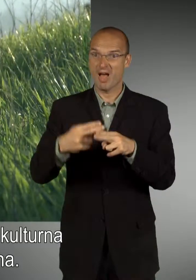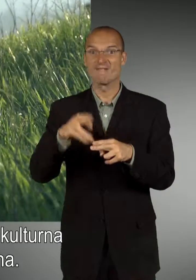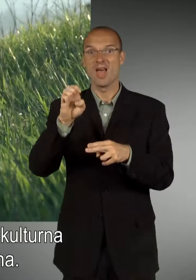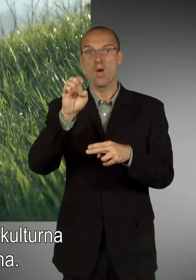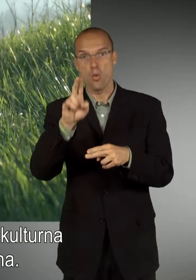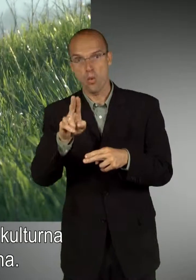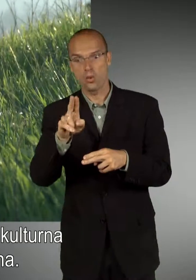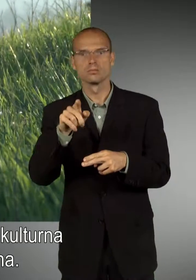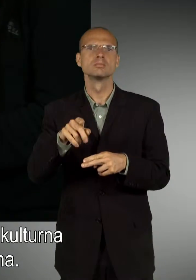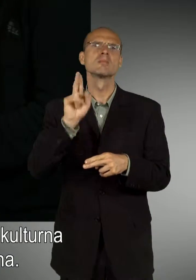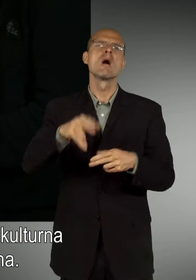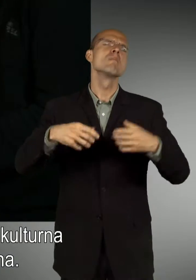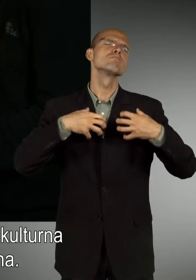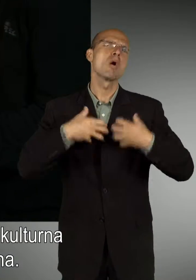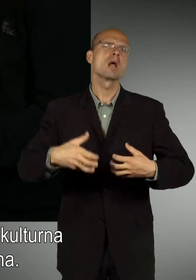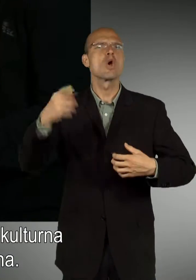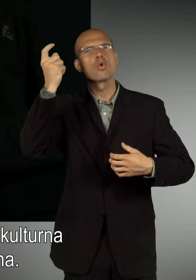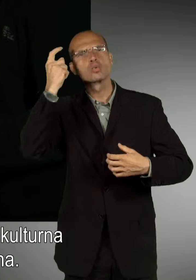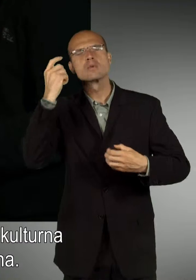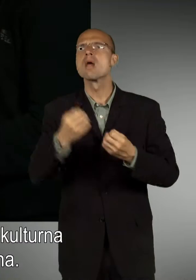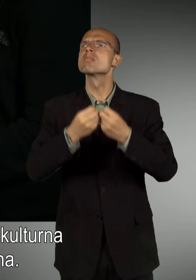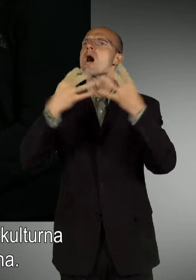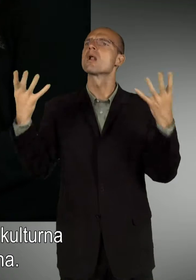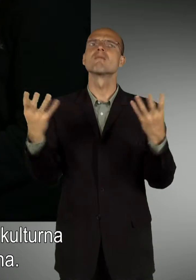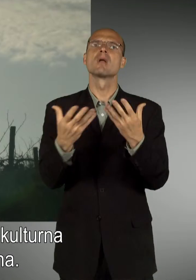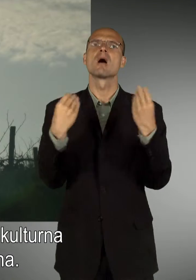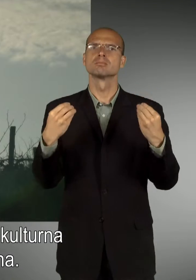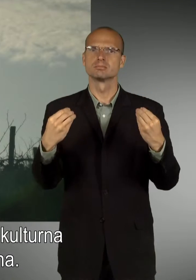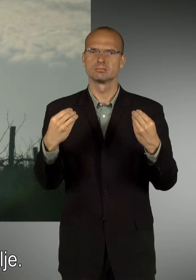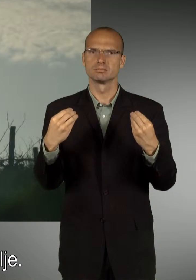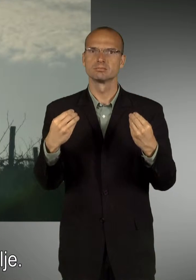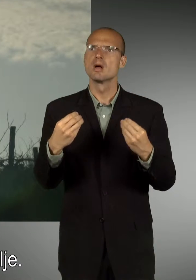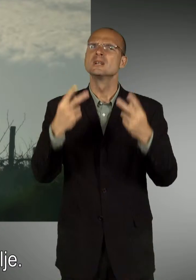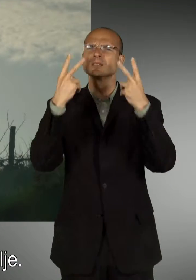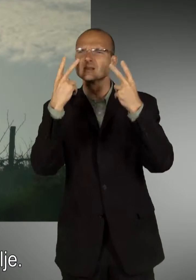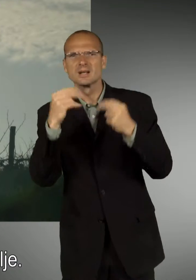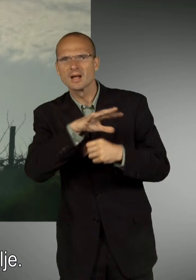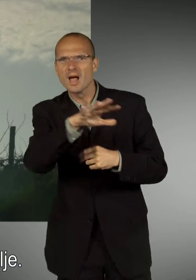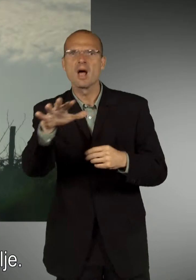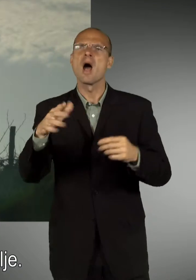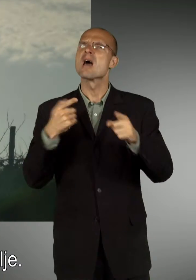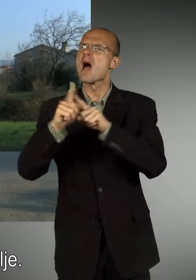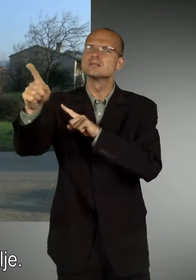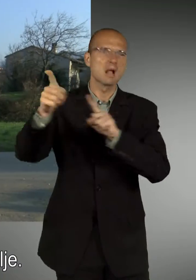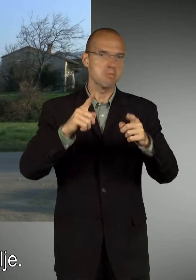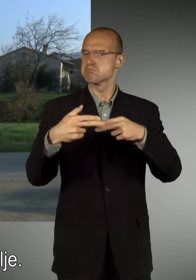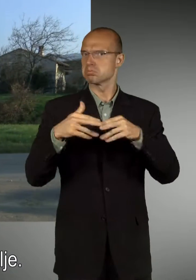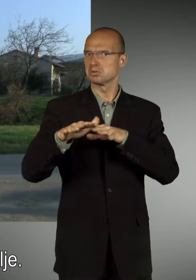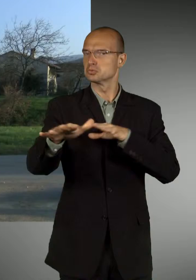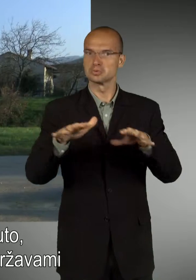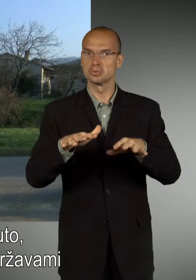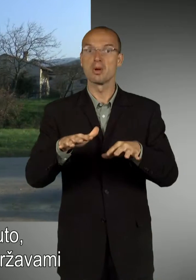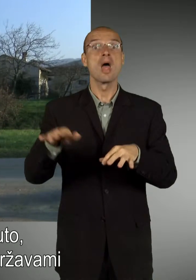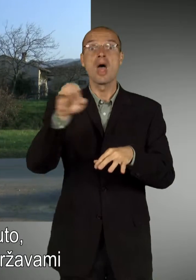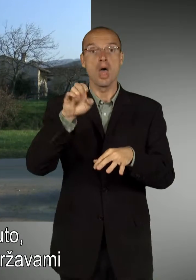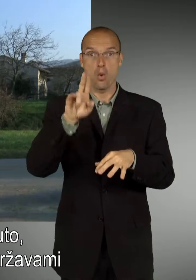Države Evropske unije krasi bogata kulturna in naravna dediščina, slikovite razlike in obvladljive razdalje.